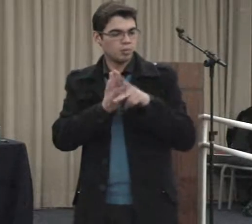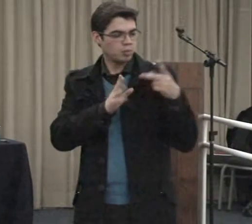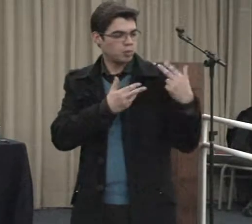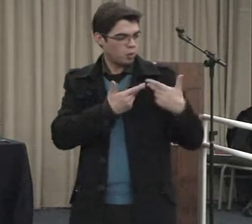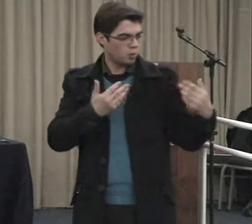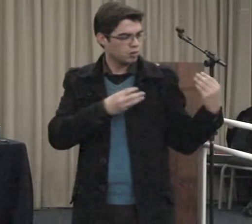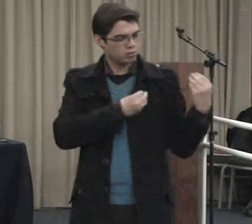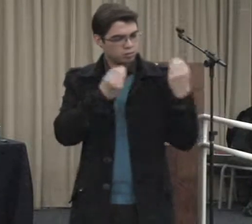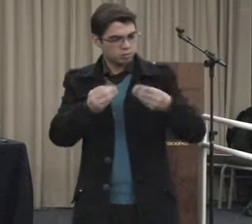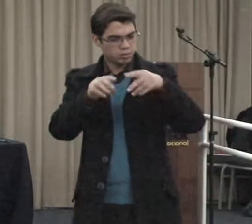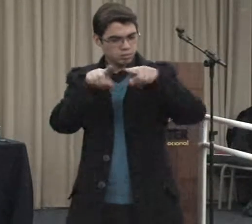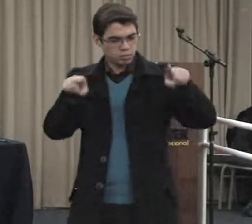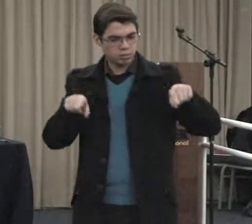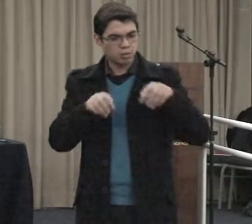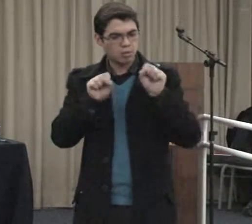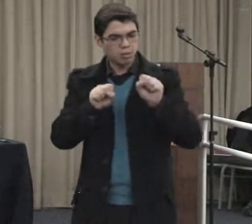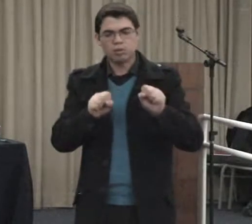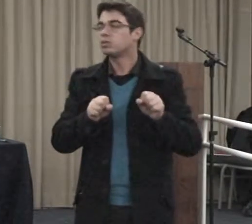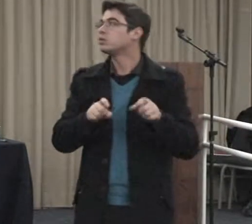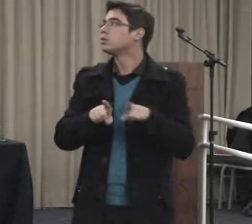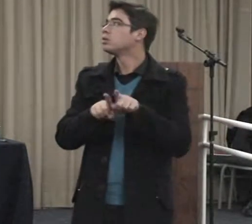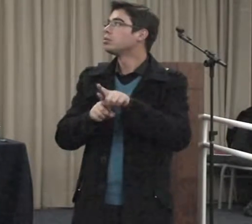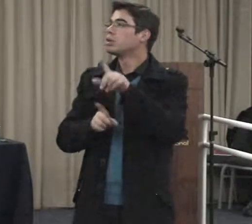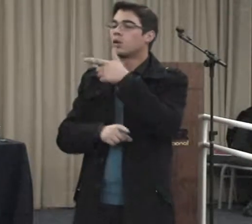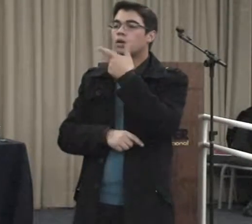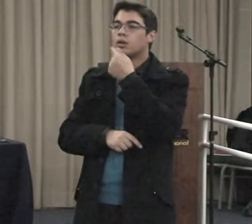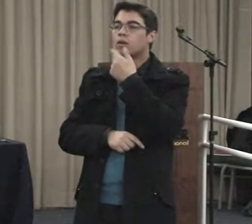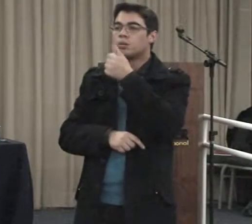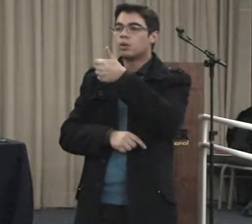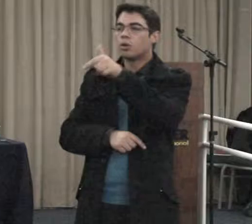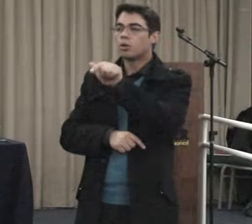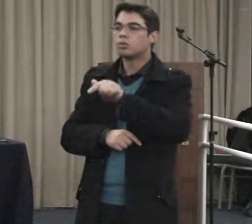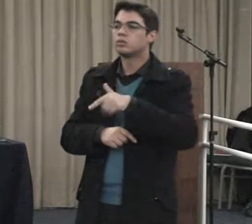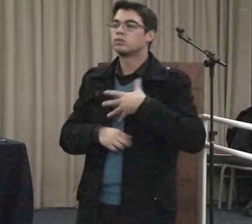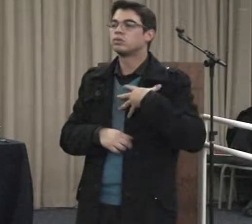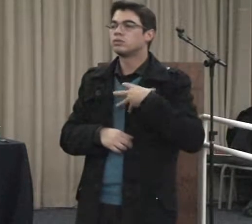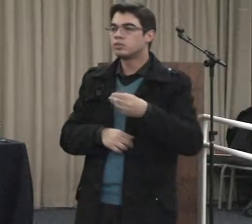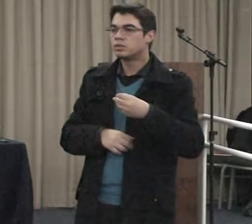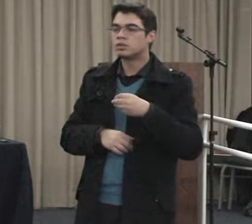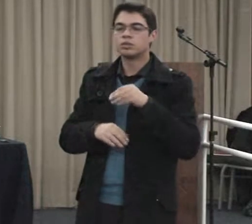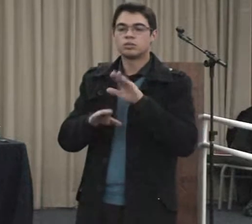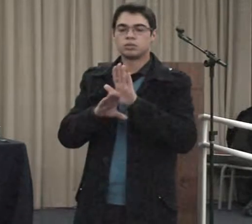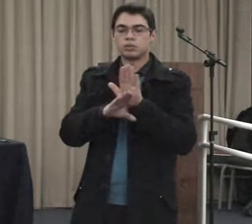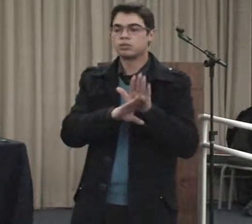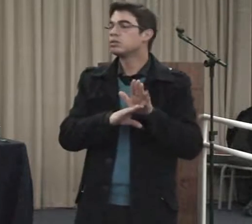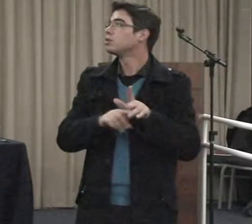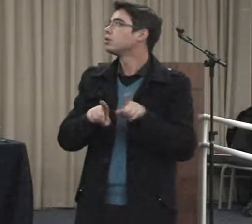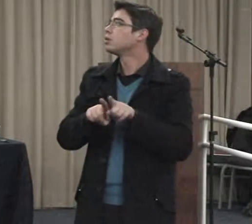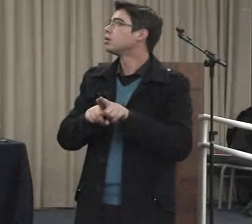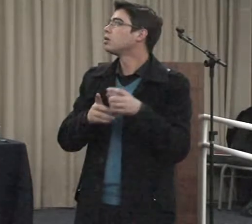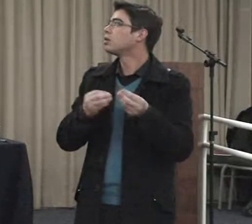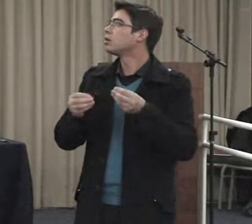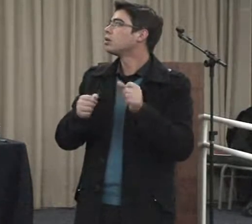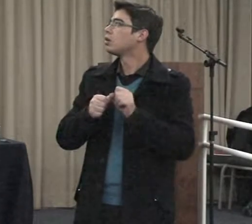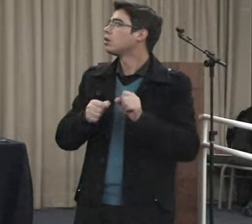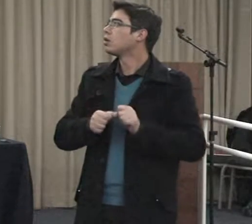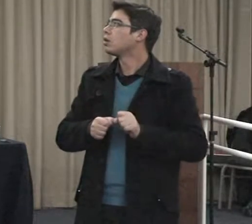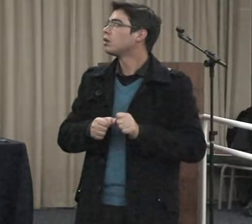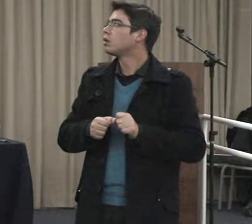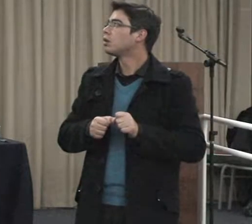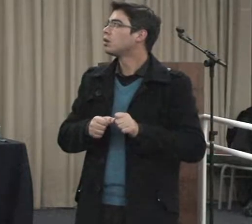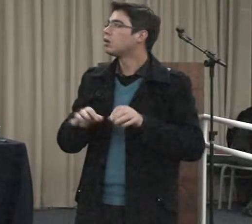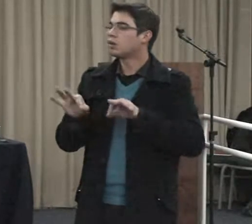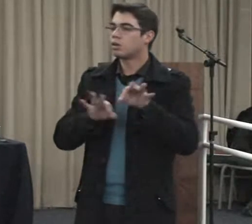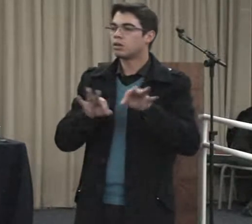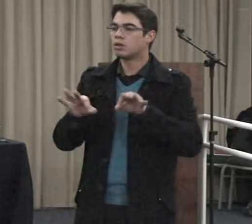Até o filho deles, Danny, veio do outro lado da cidade para dar a eles as boas-vindas a Denver. O que a gente faz com gente como vocês? Eu não sei. É